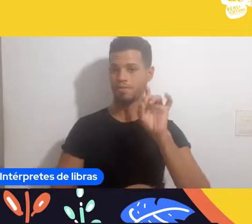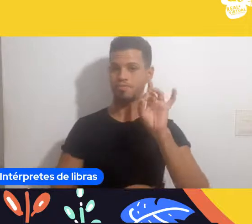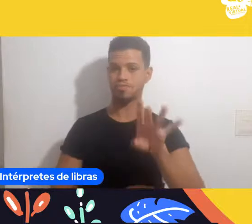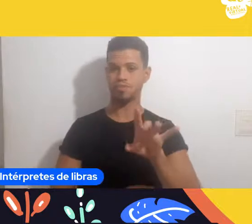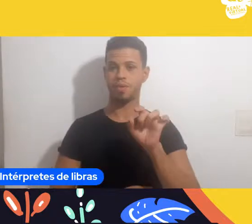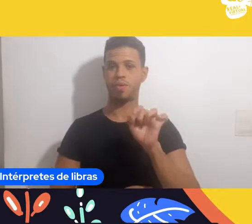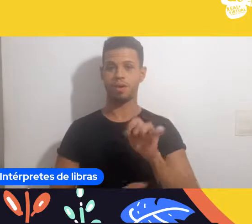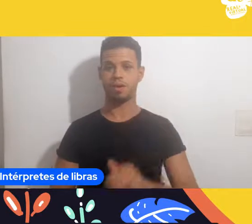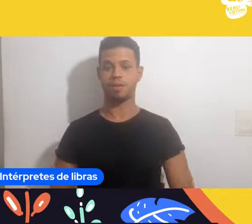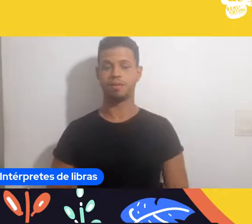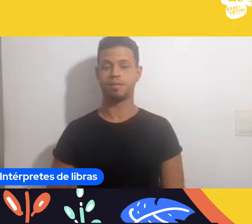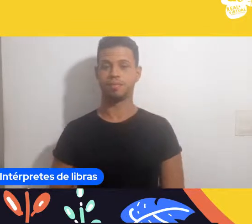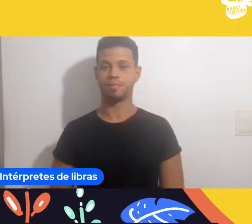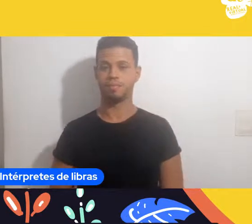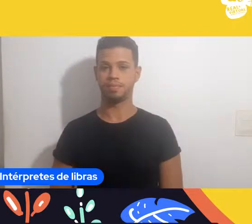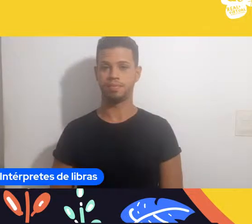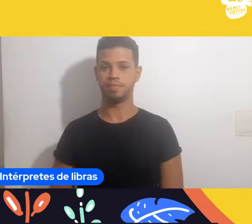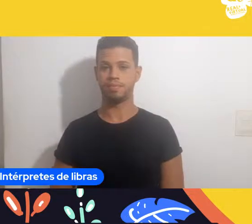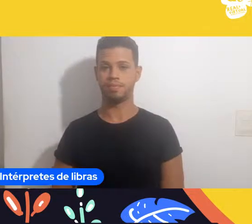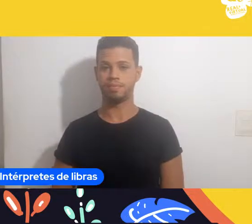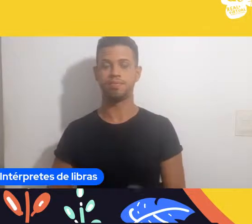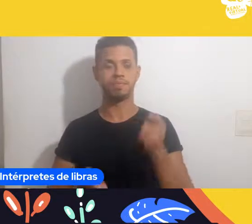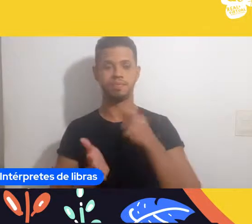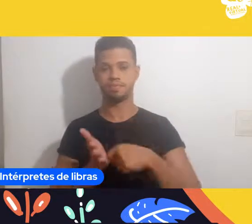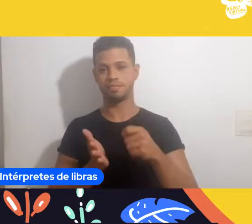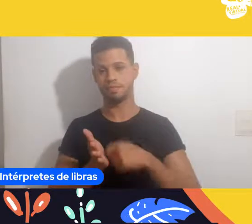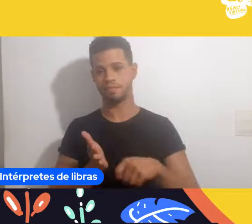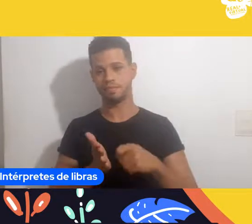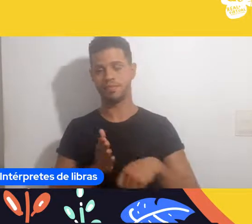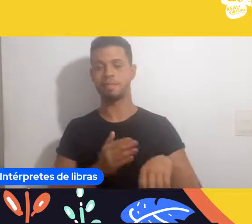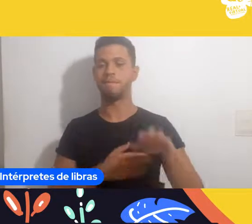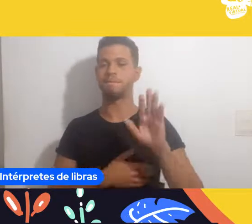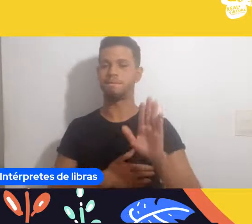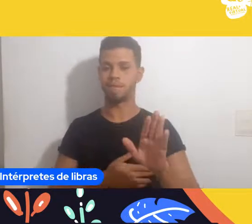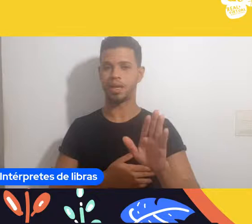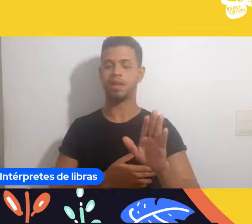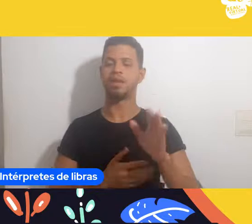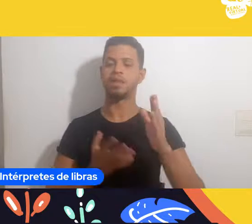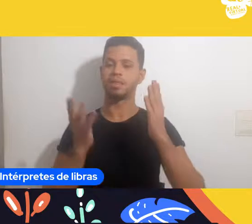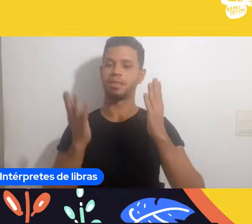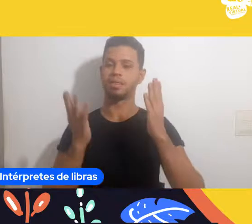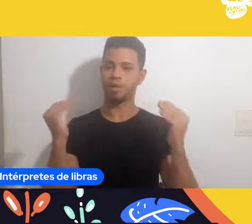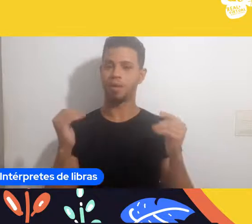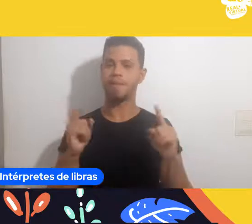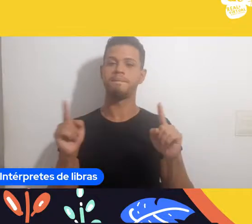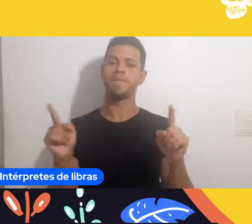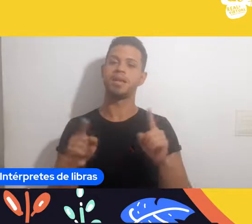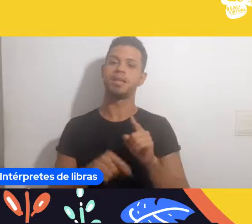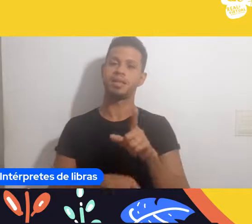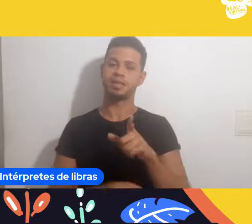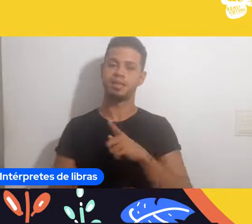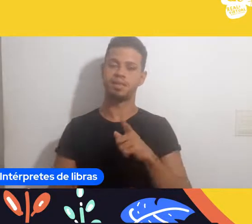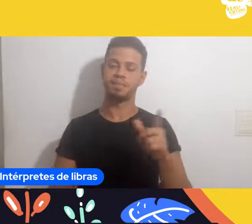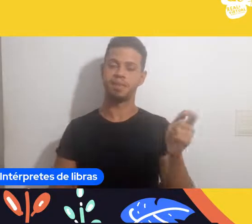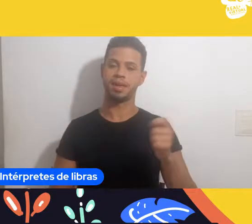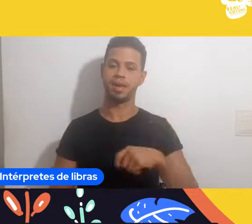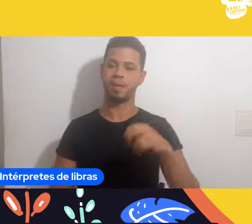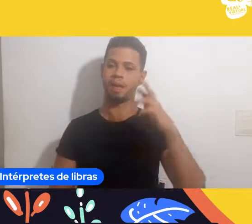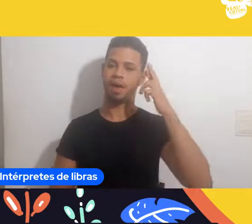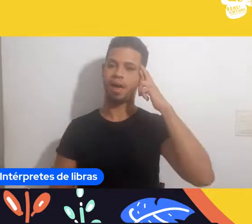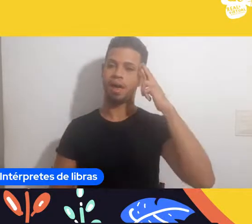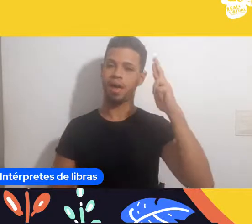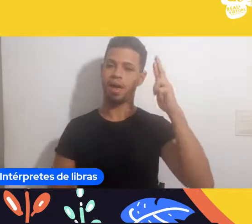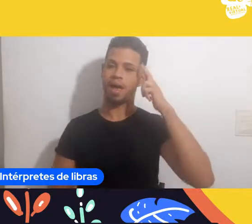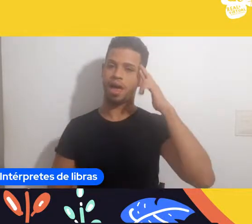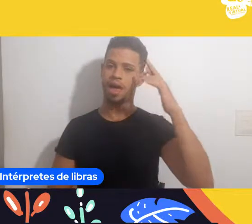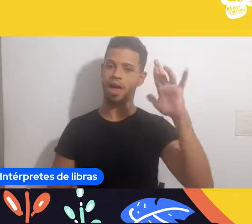o escritor Luciano, o ator, mas você, Luciano, sempre traz reflexões e me faz pensar